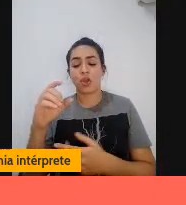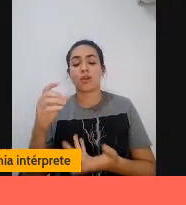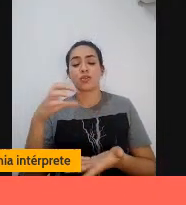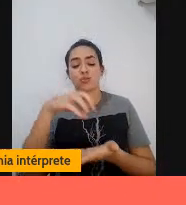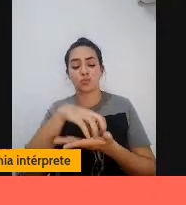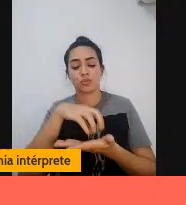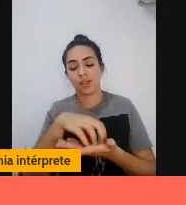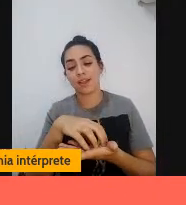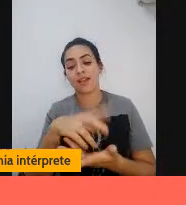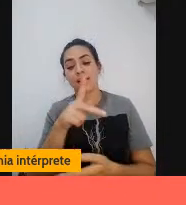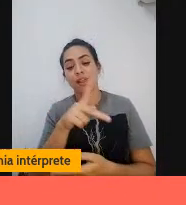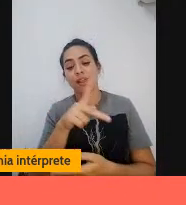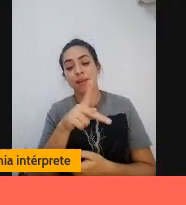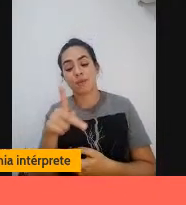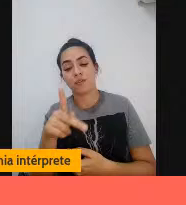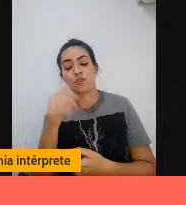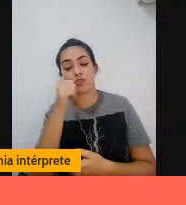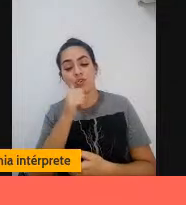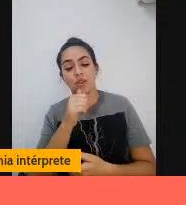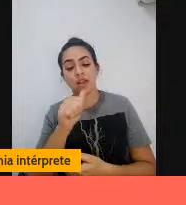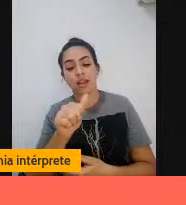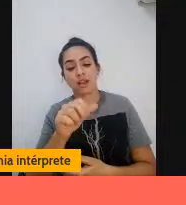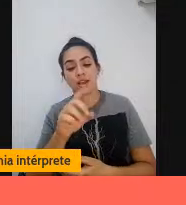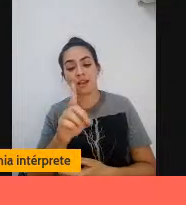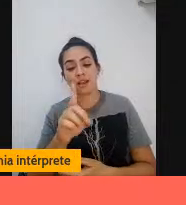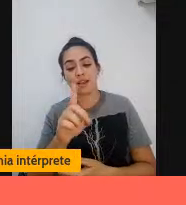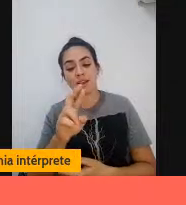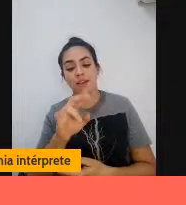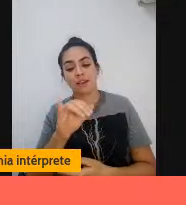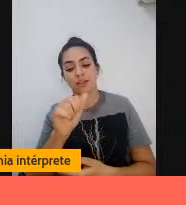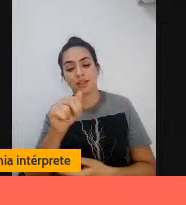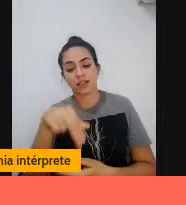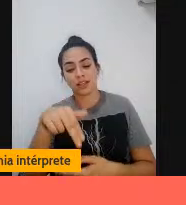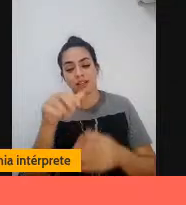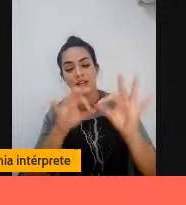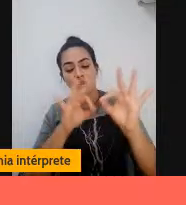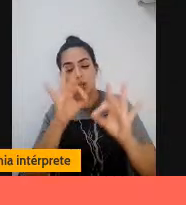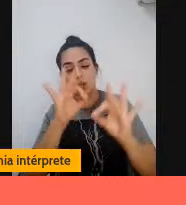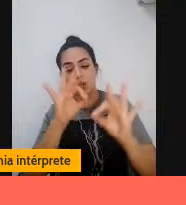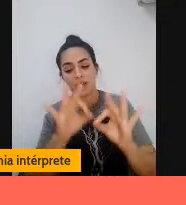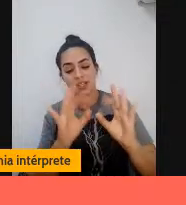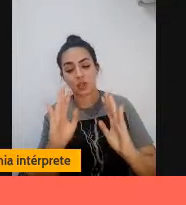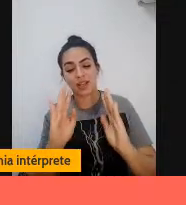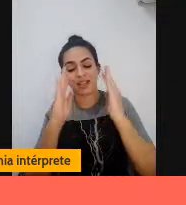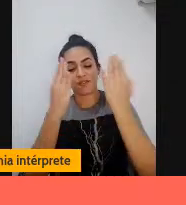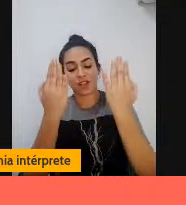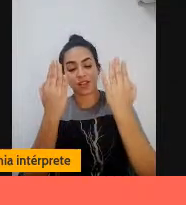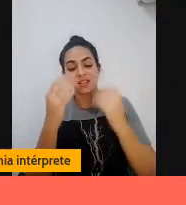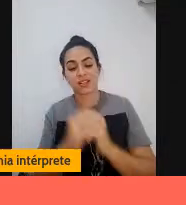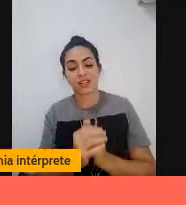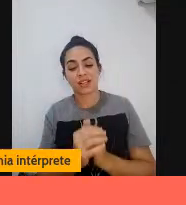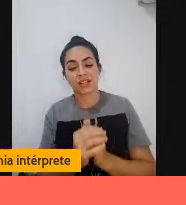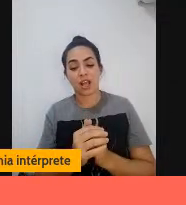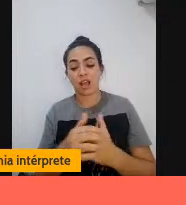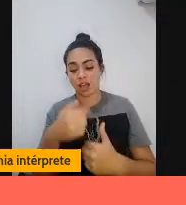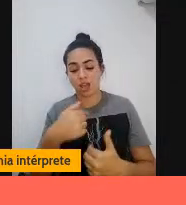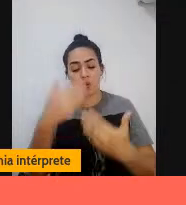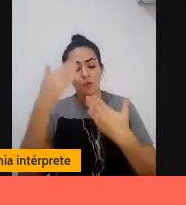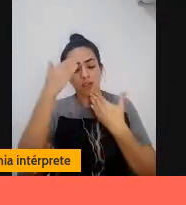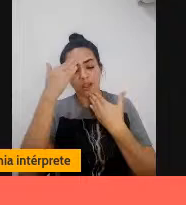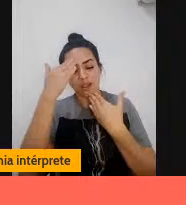professora Adriana, né, que fizeram isso acontecer. Então, só tenho os meus agradecimentos,